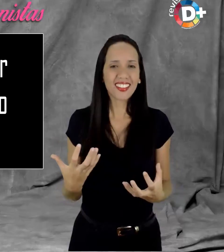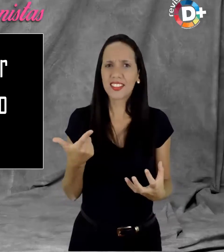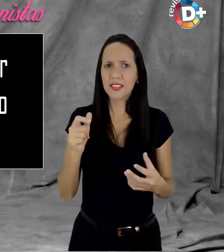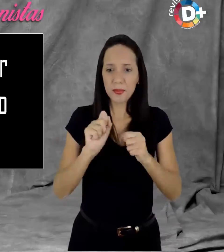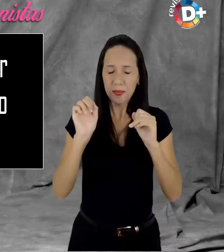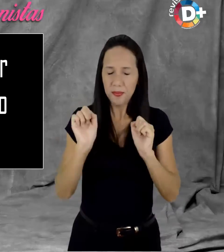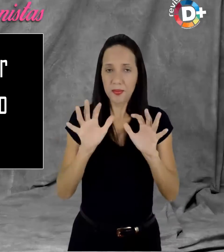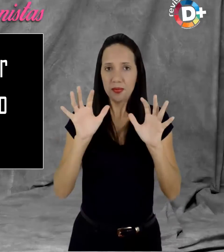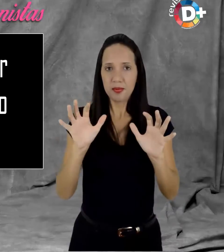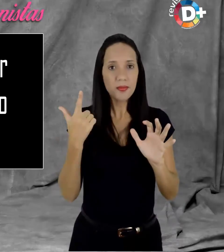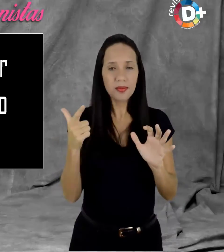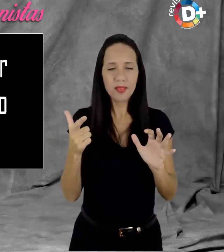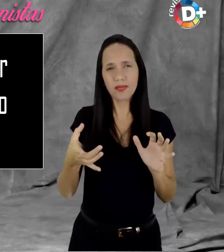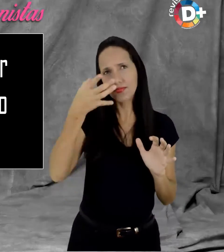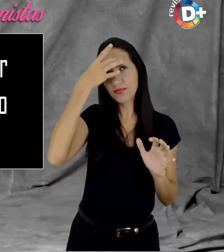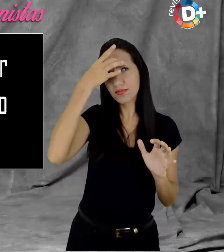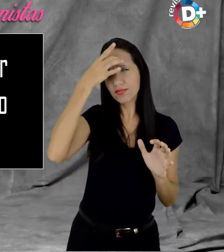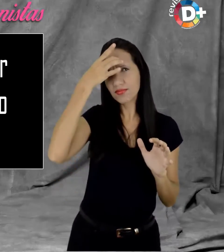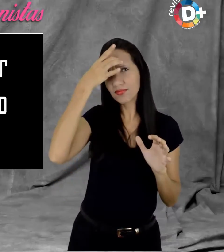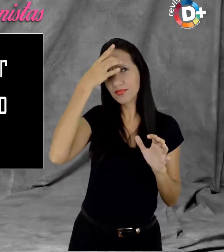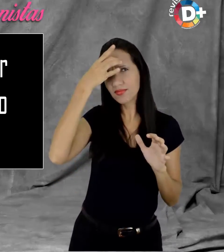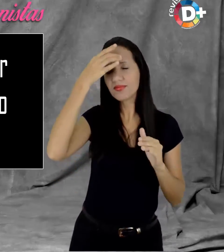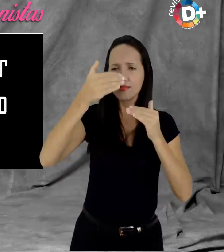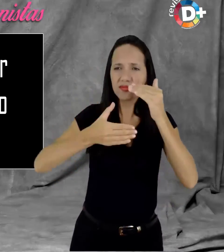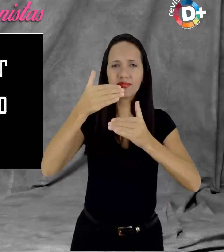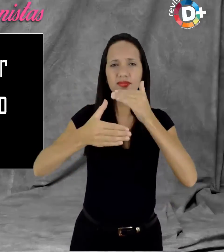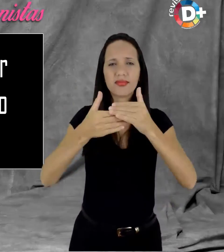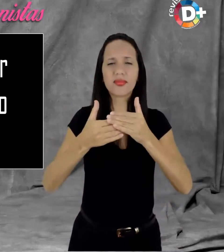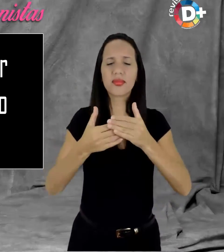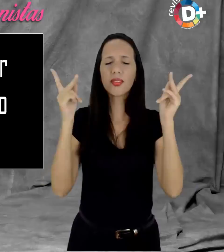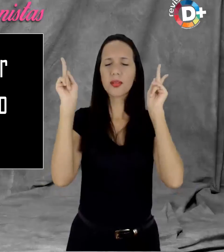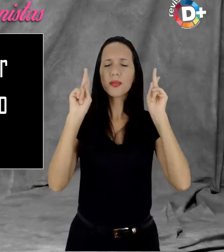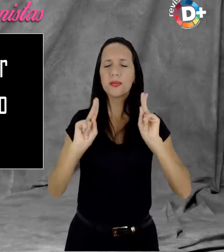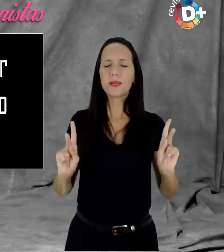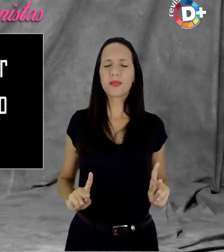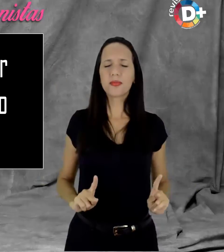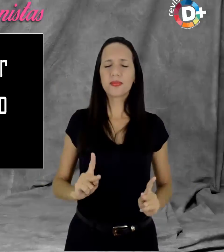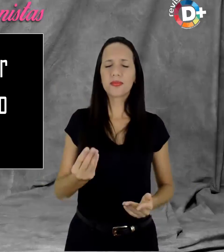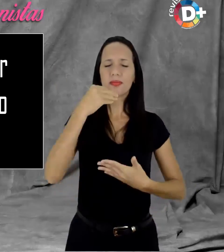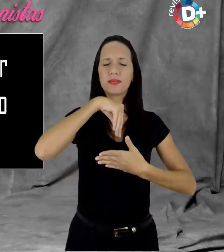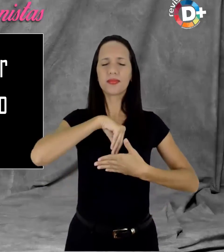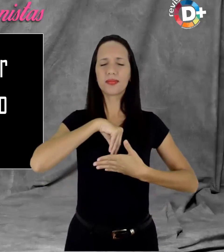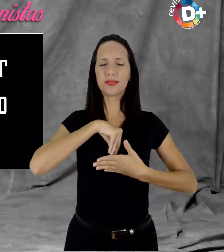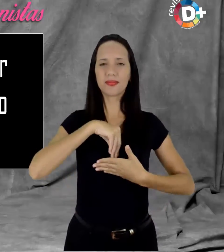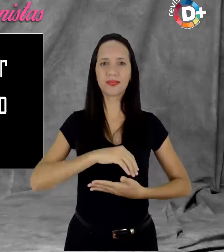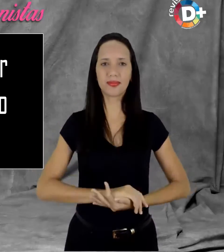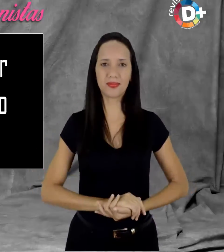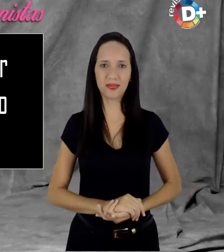corpo e seus desejos. Não tem mágica, é amadurecimento, é fazer as pazes consigo